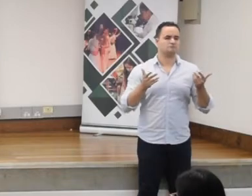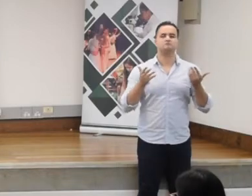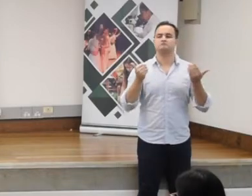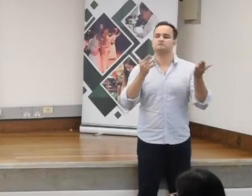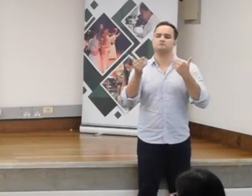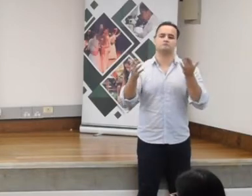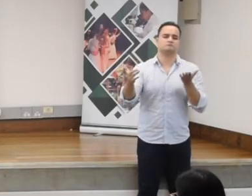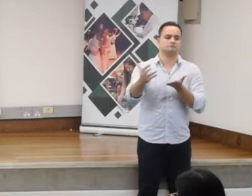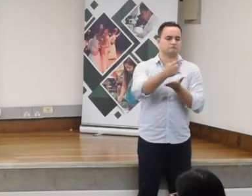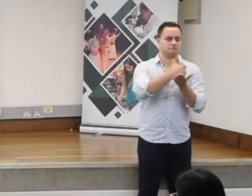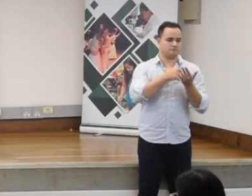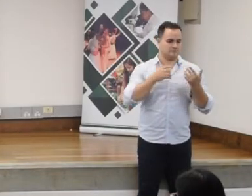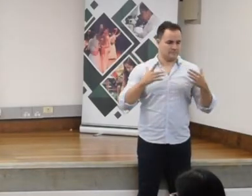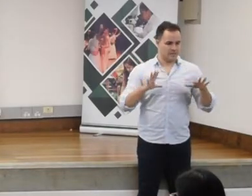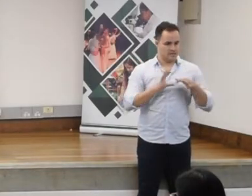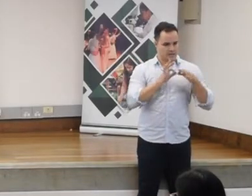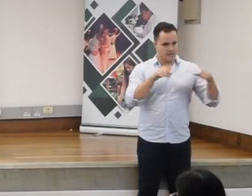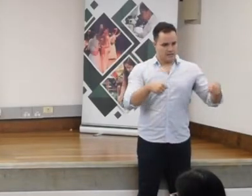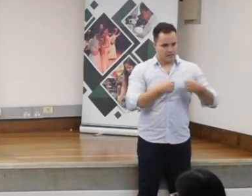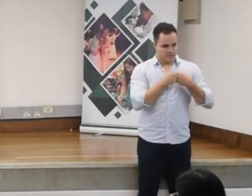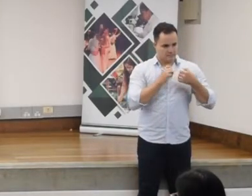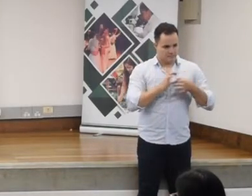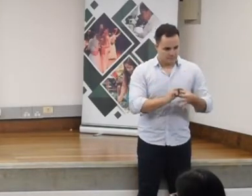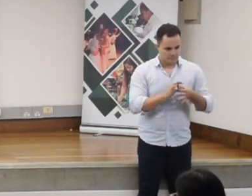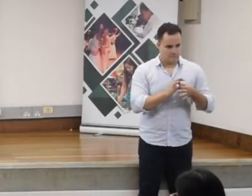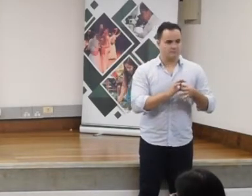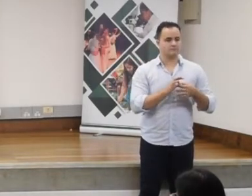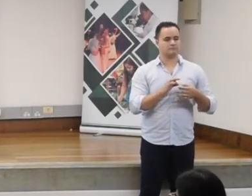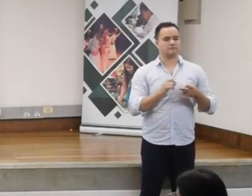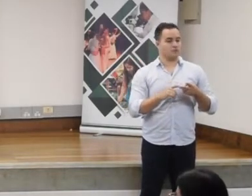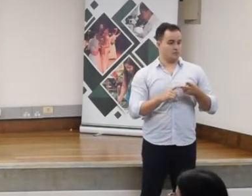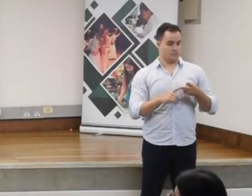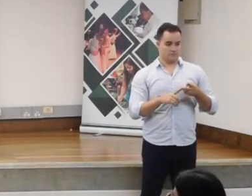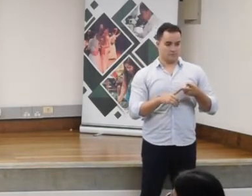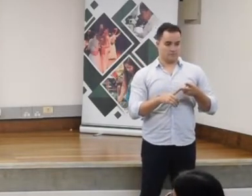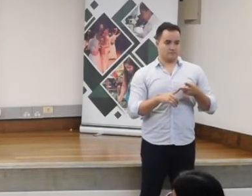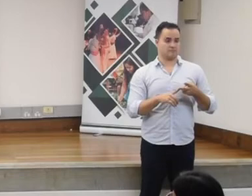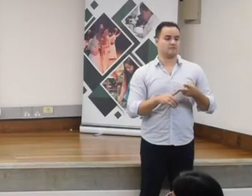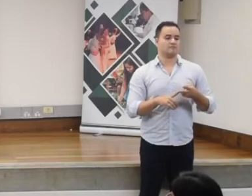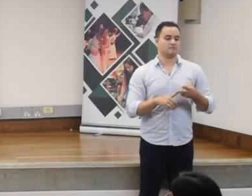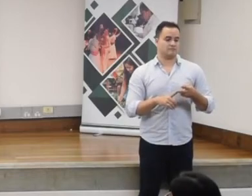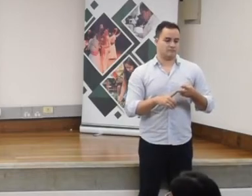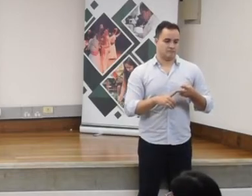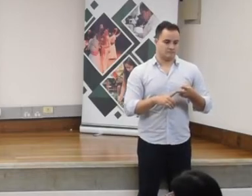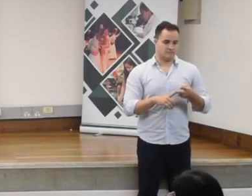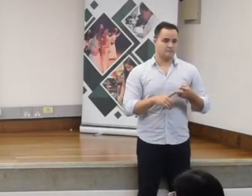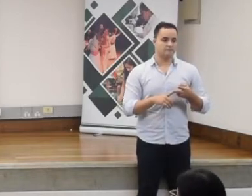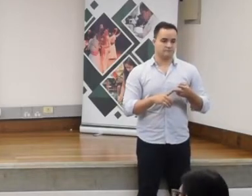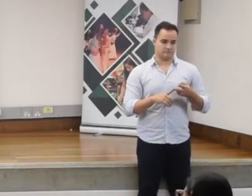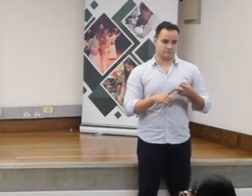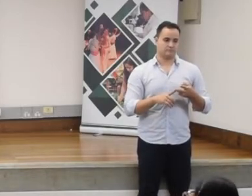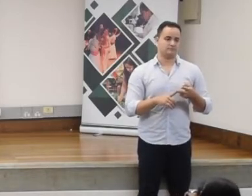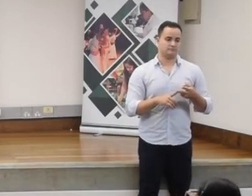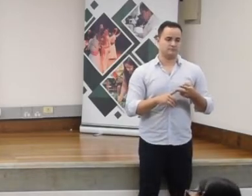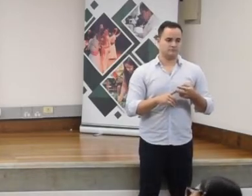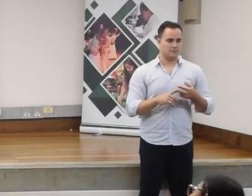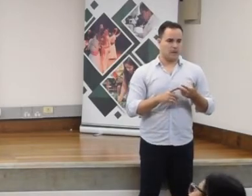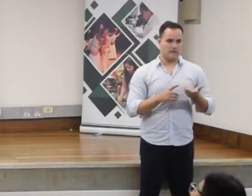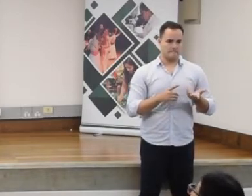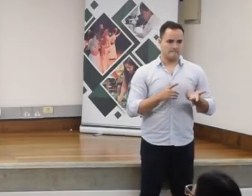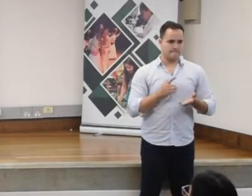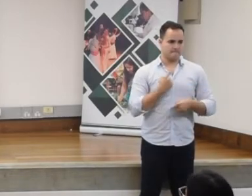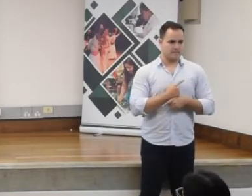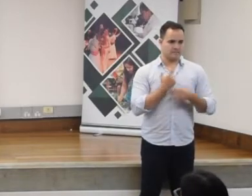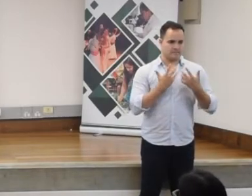tenemos alianzas, conversaciones con Cátedra Audaz Diversa, con toda la Coordinación General de